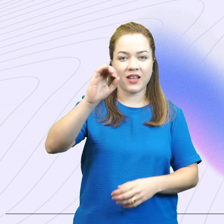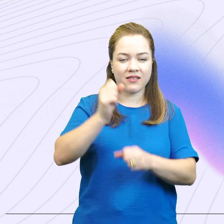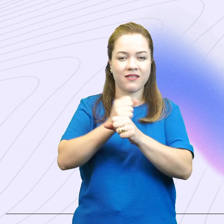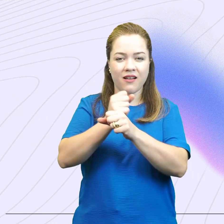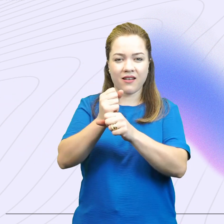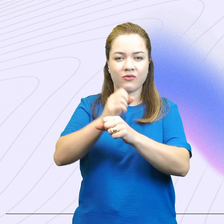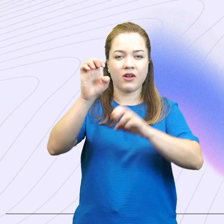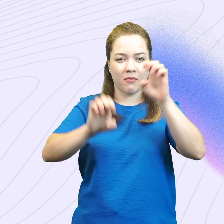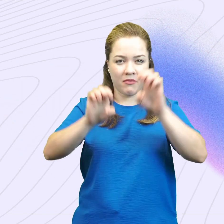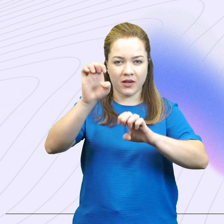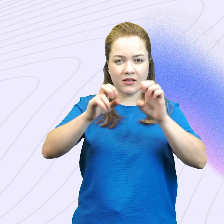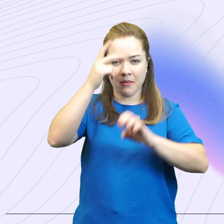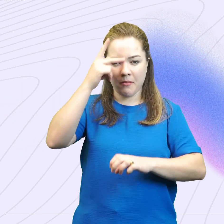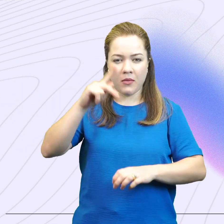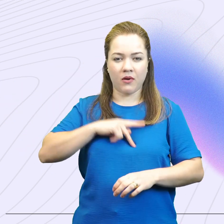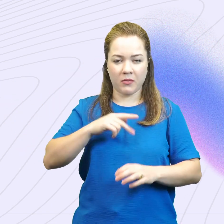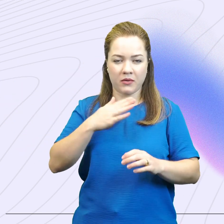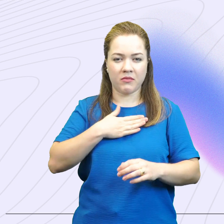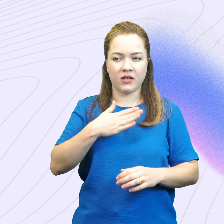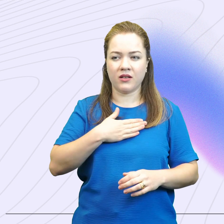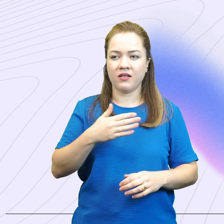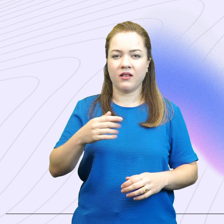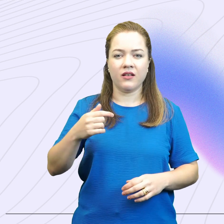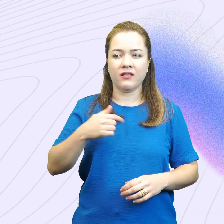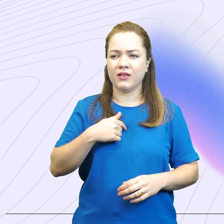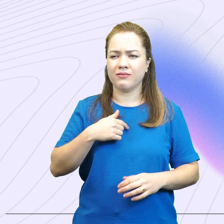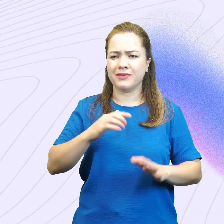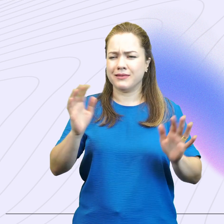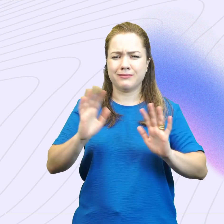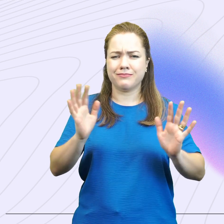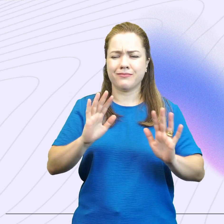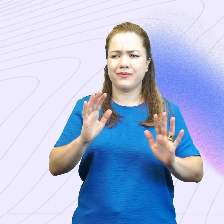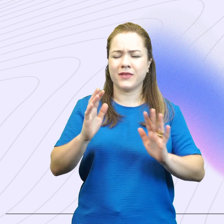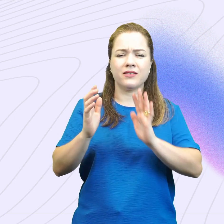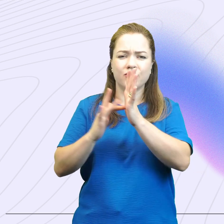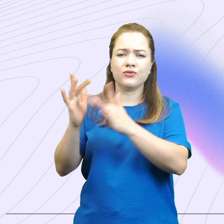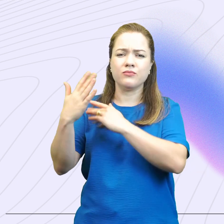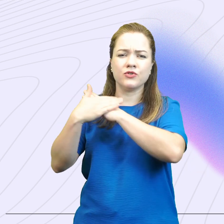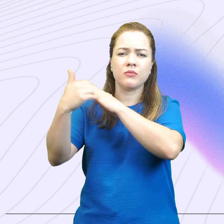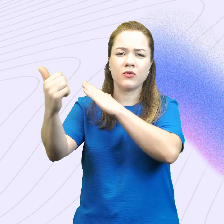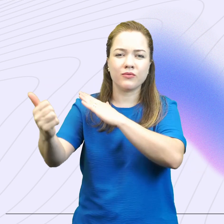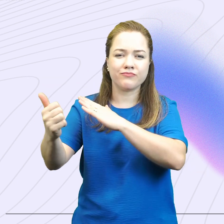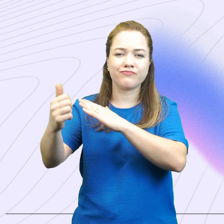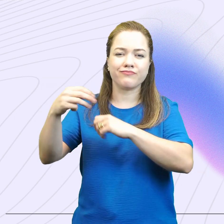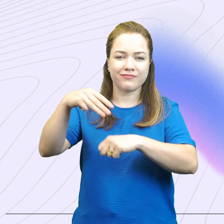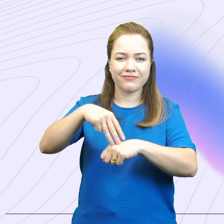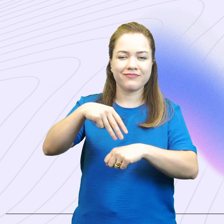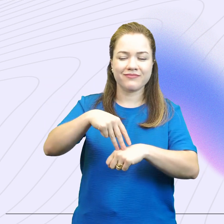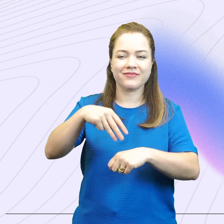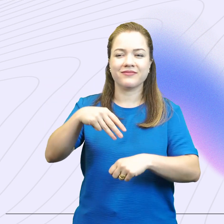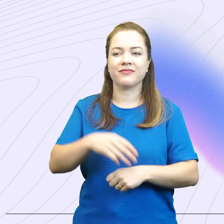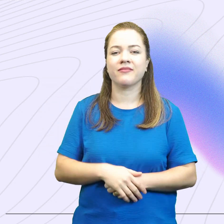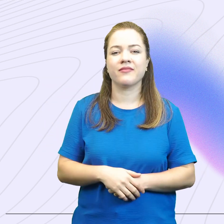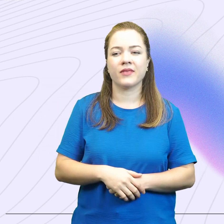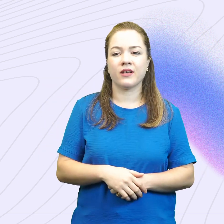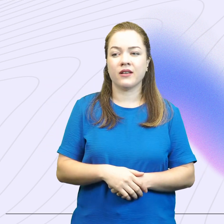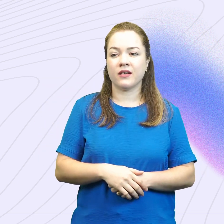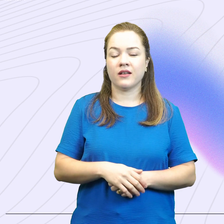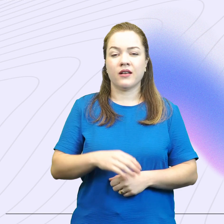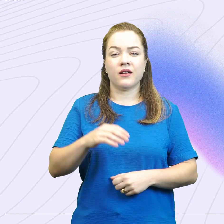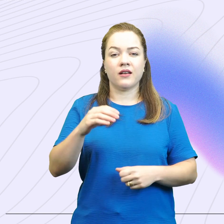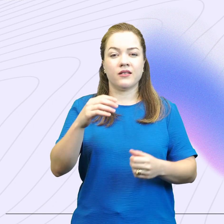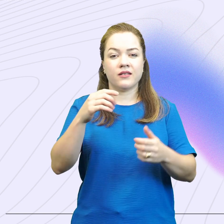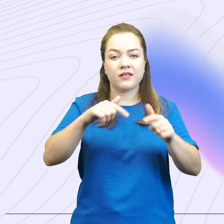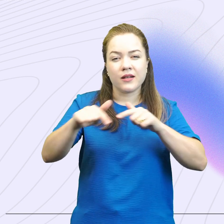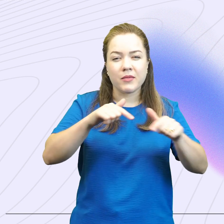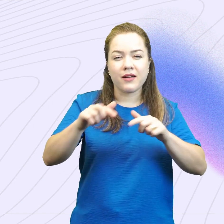que virou uma chave para mim, Deus me chamou para esse ministério. E talvez Deus aqui hoje está te chamando, seja para um PCA membros, para assumir um comprometimento, para